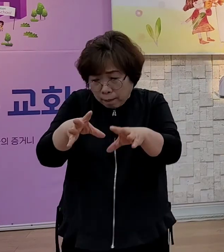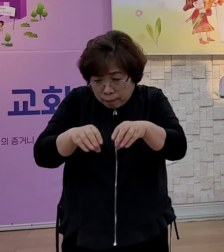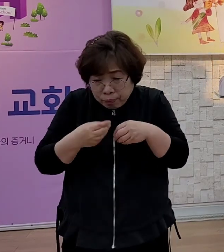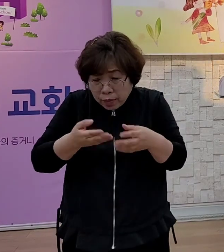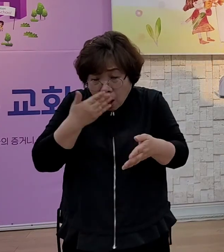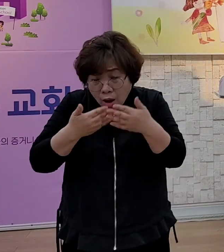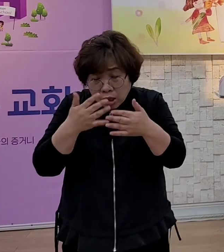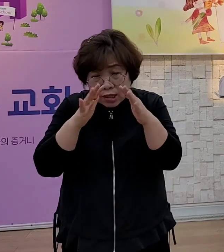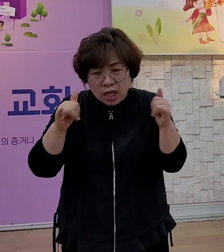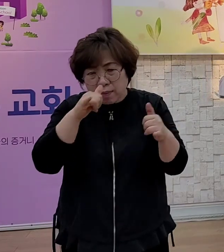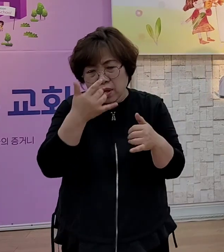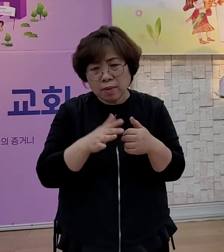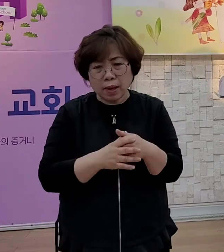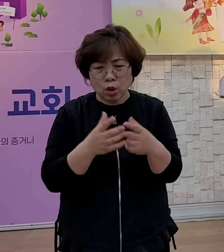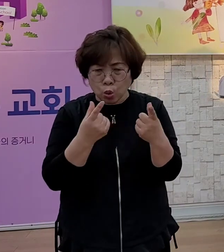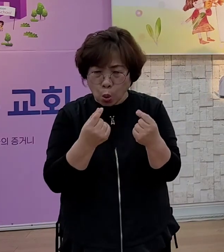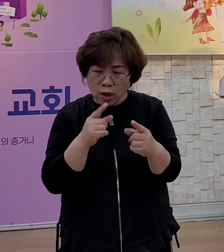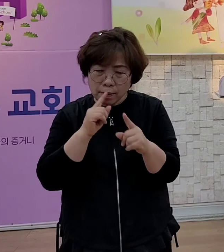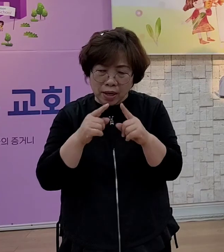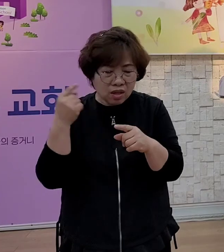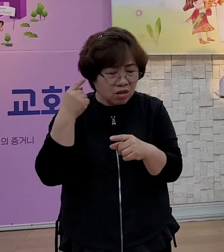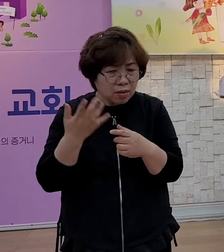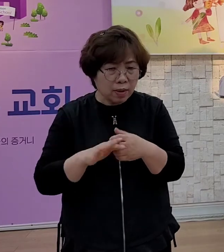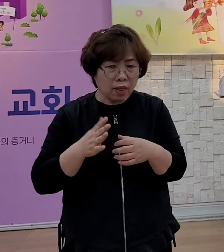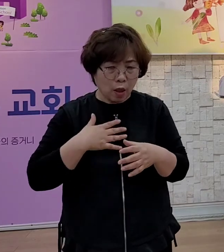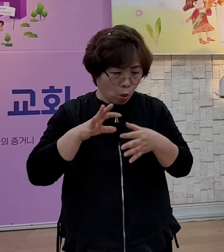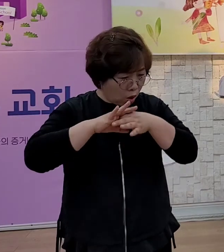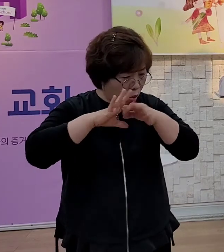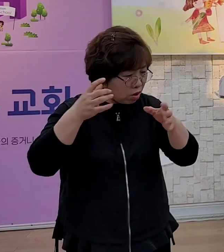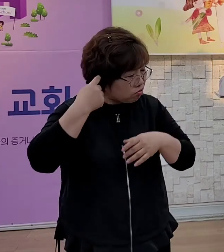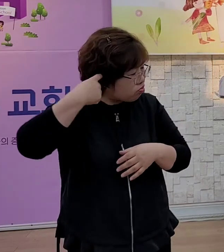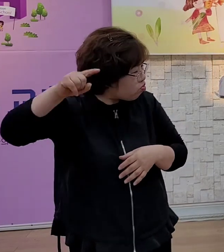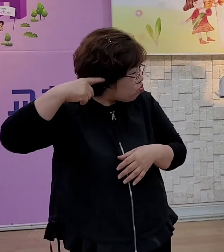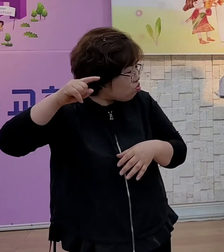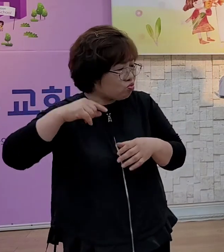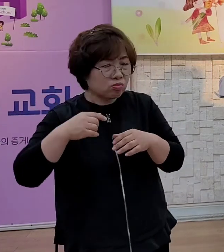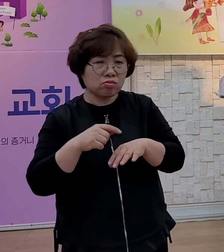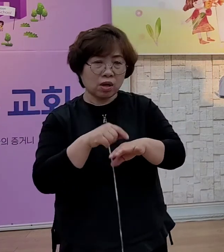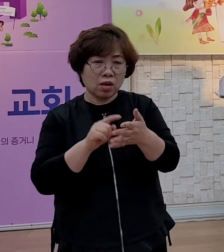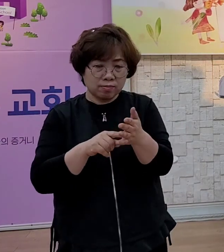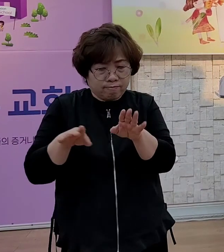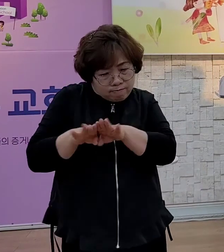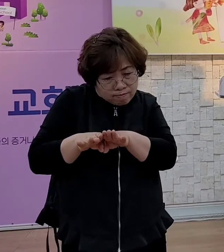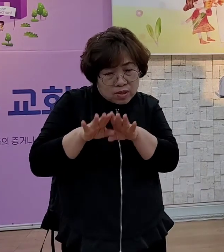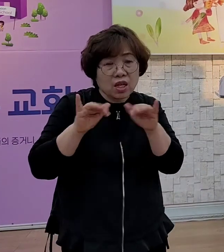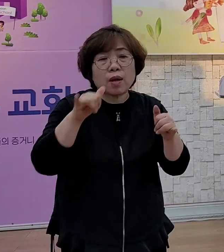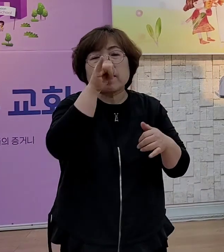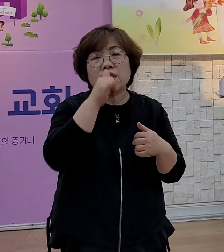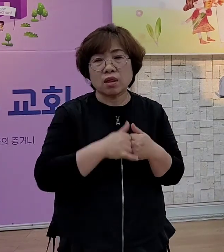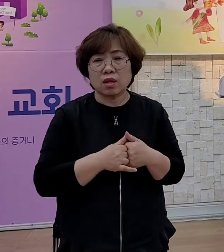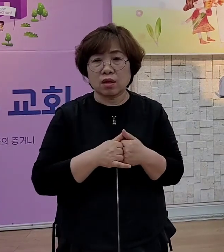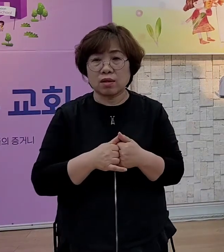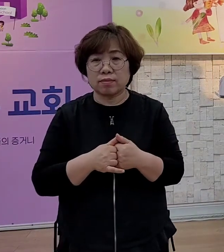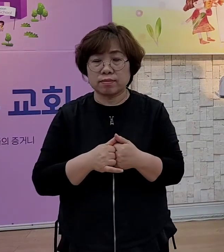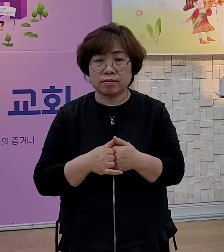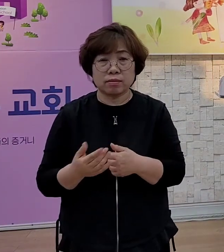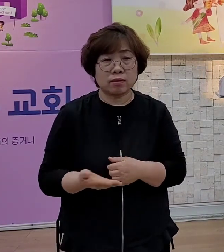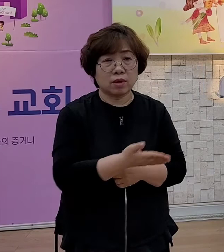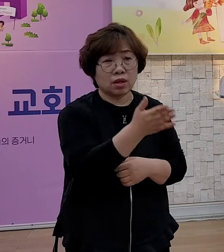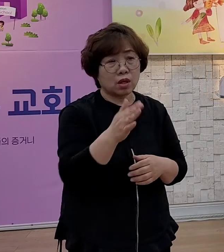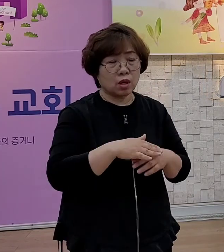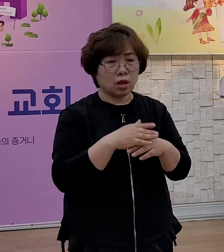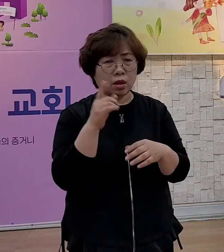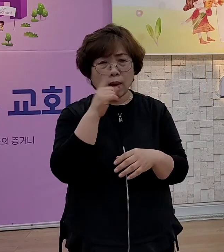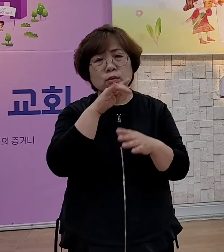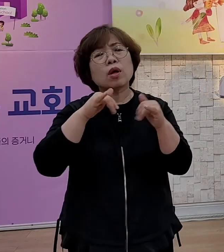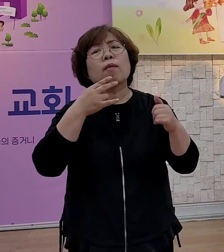해도 전혀 나하고 상관없는 이게 닫혀있는 분도 있단 말이죠. 왜 그럴까요? 여기 있는 사람이 누가 나쁜